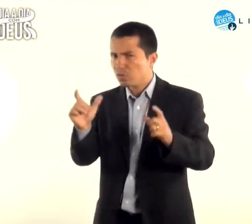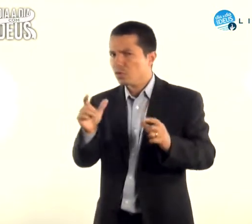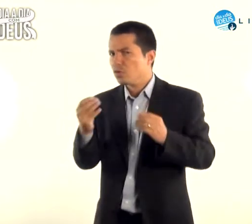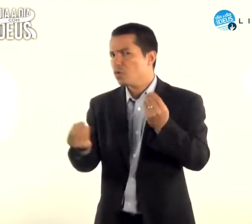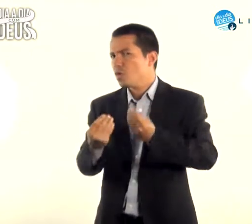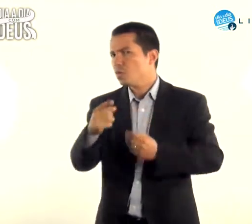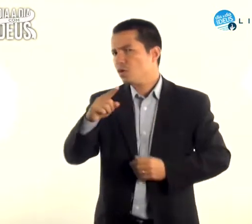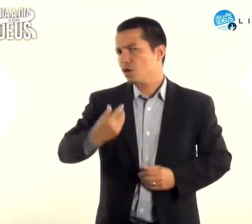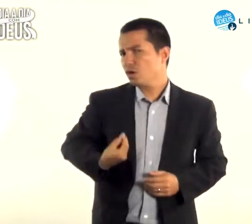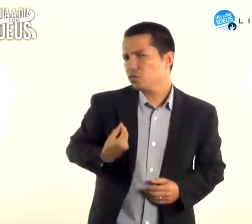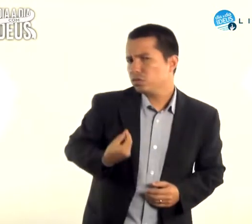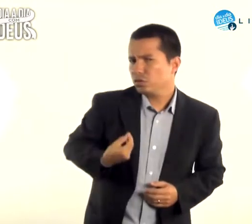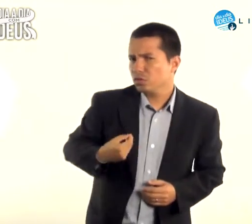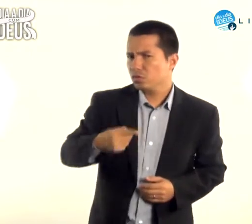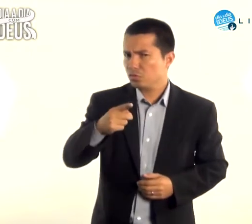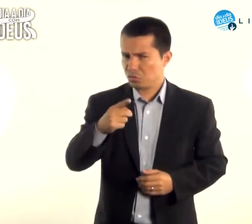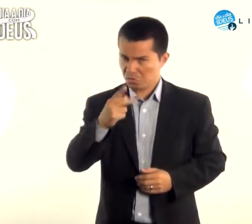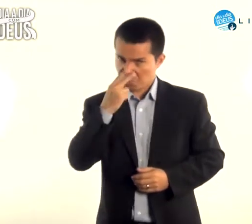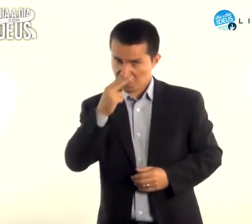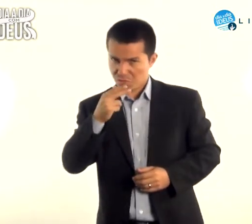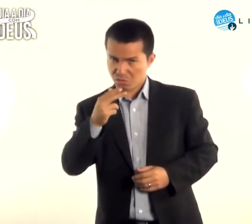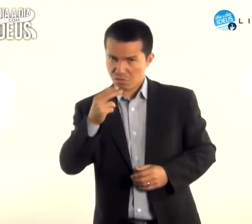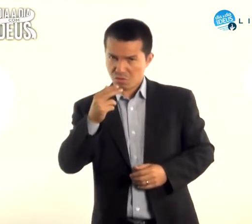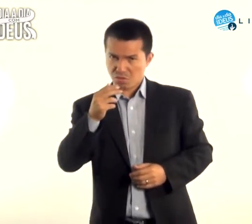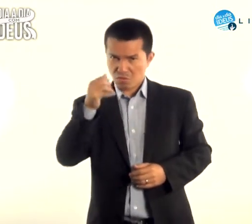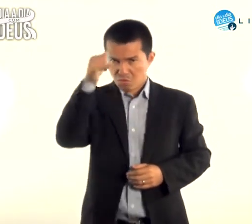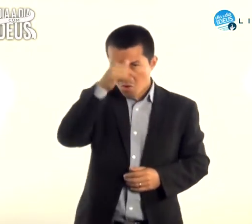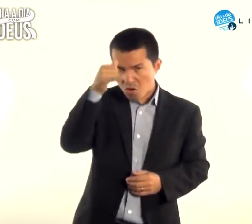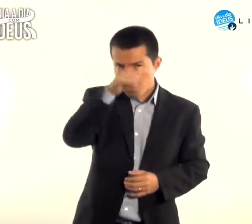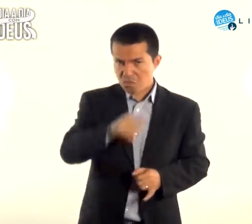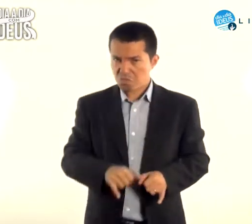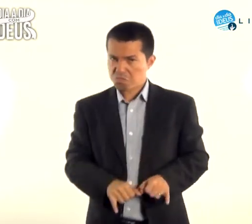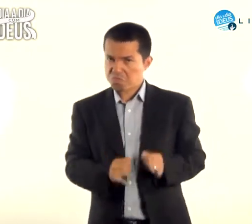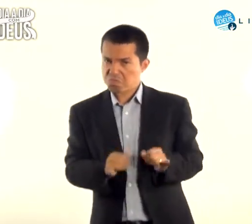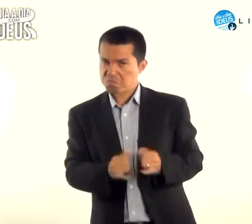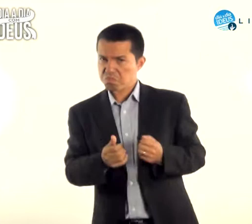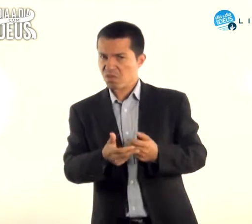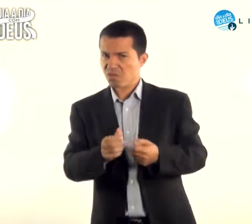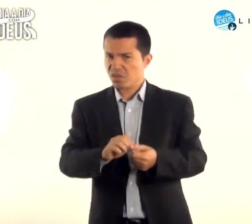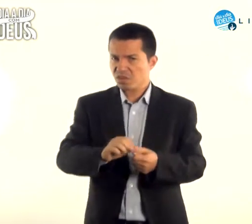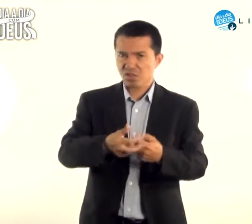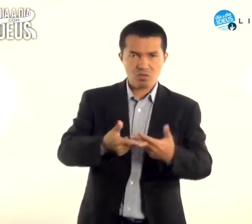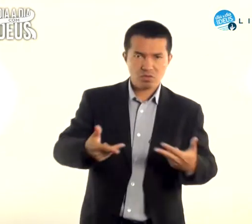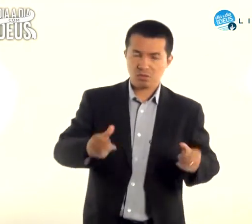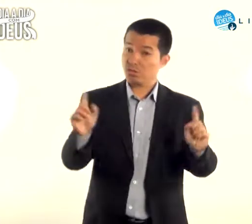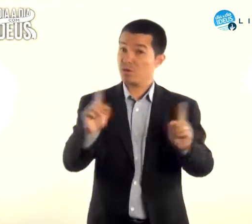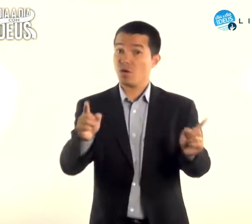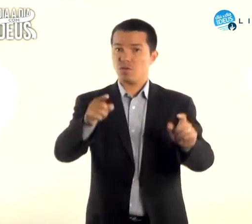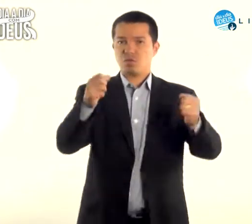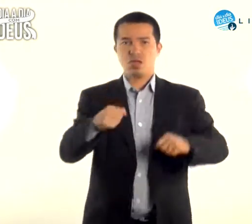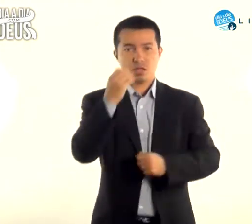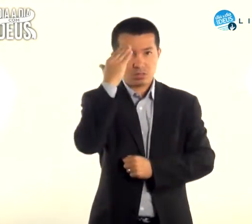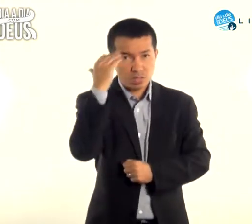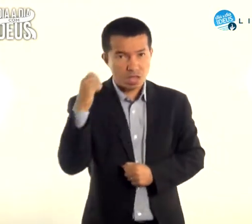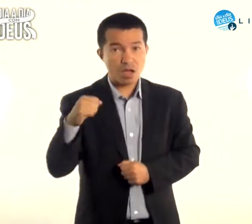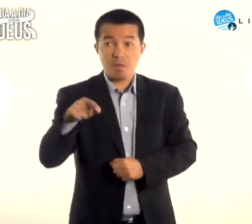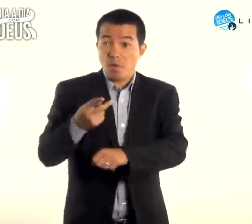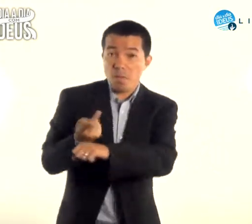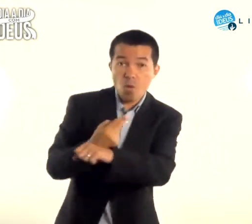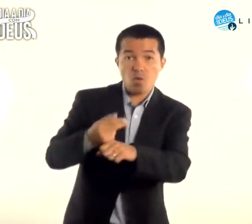viver. Não vivam como os ignorantes, mas como sábios. Os dias em que vivemos são maus. Por isso, aproveitem bem